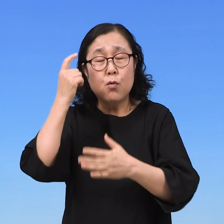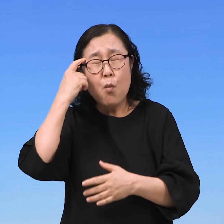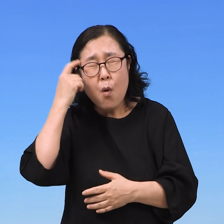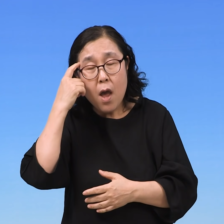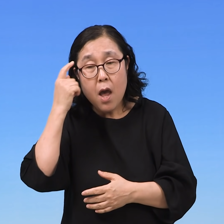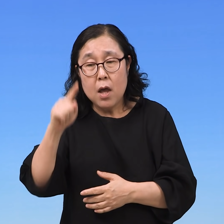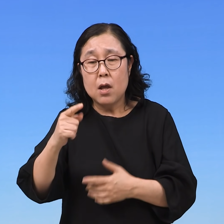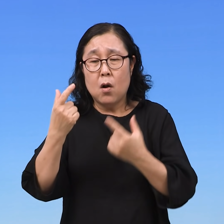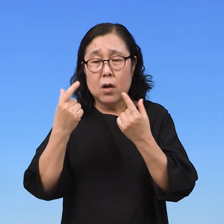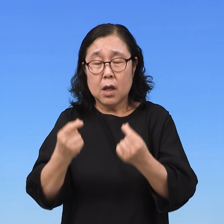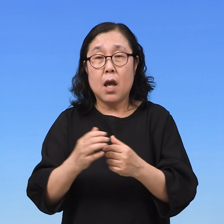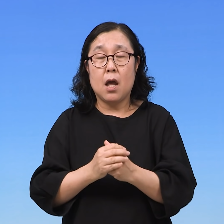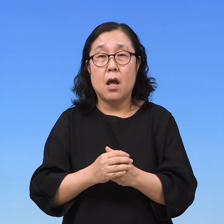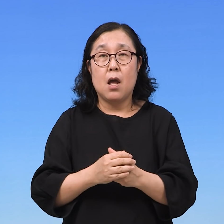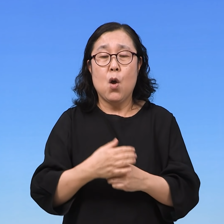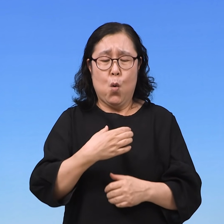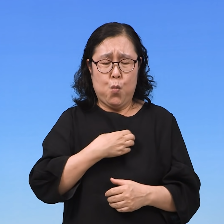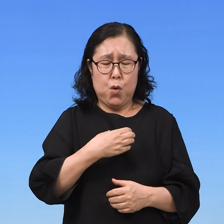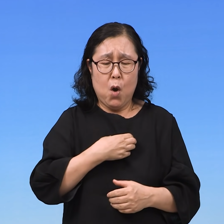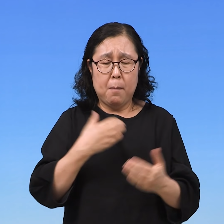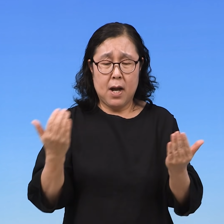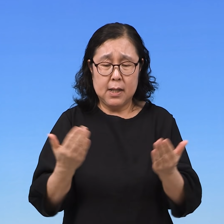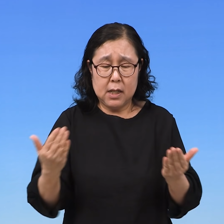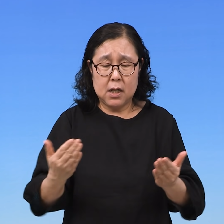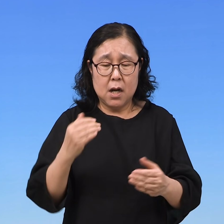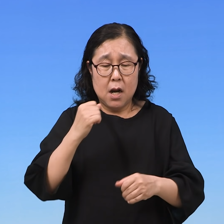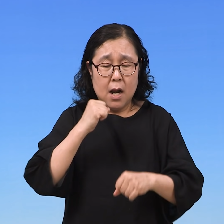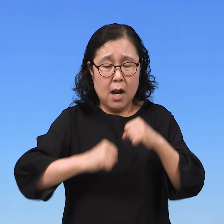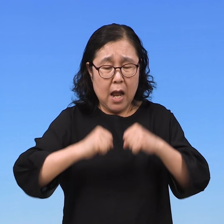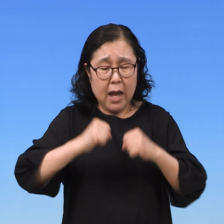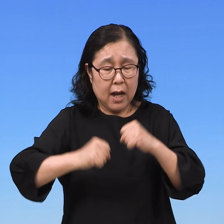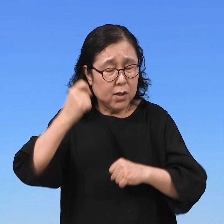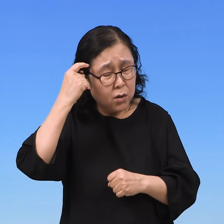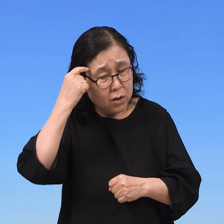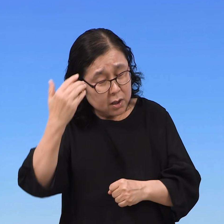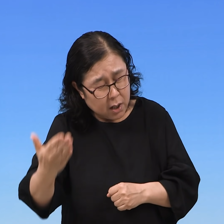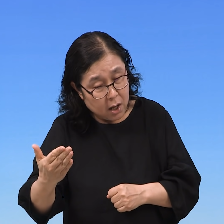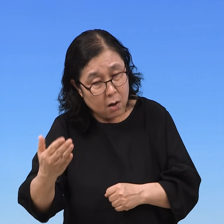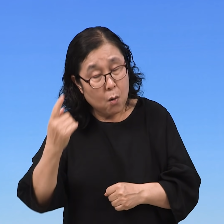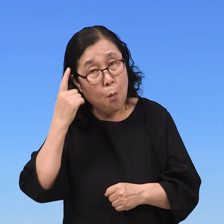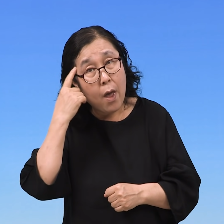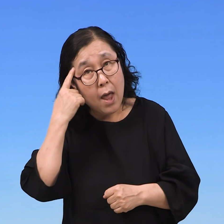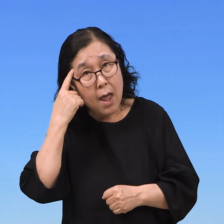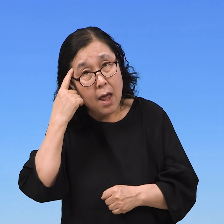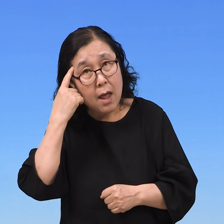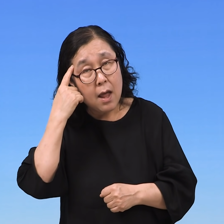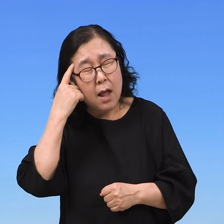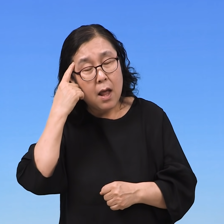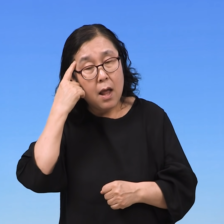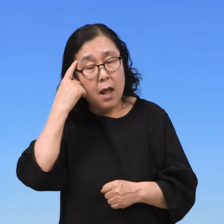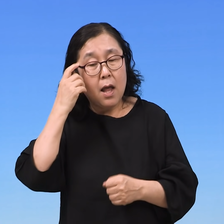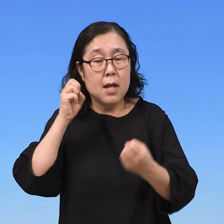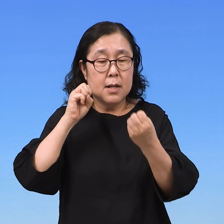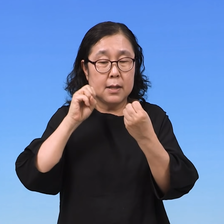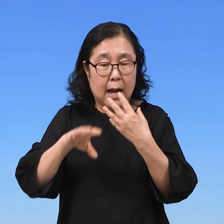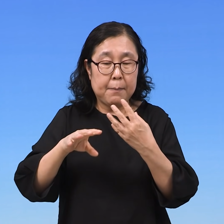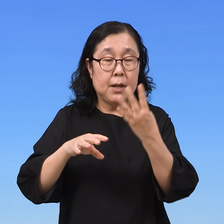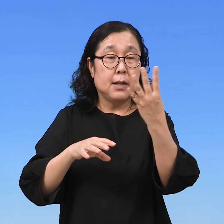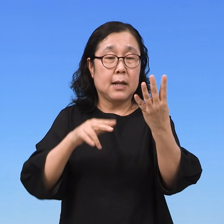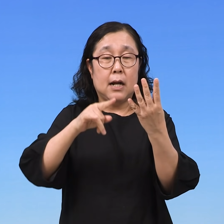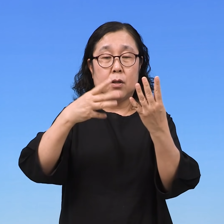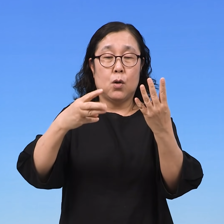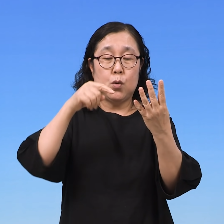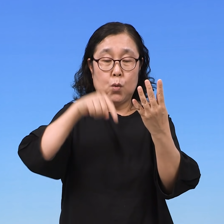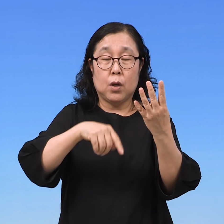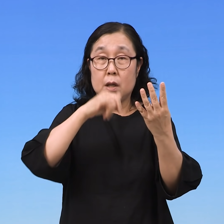예수님은 이런 무모한 일을 하실 수밖에 없으시냐고요? 왜 그러시느냐고요? 그 답이